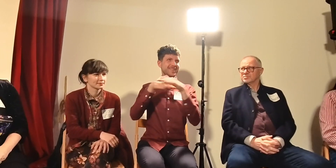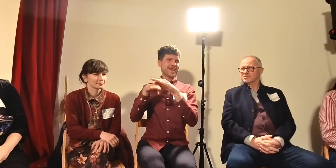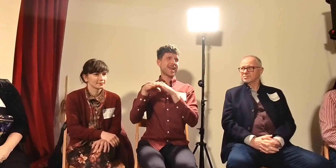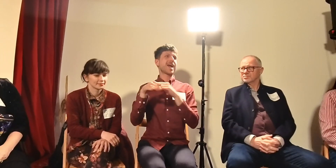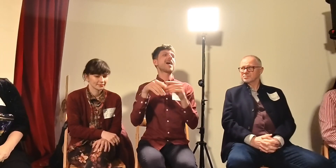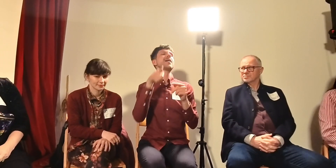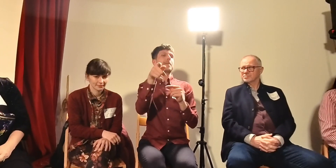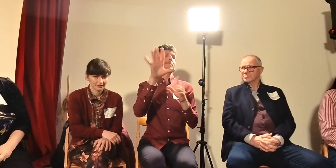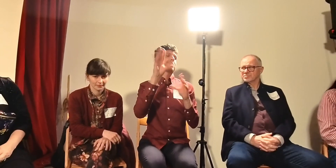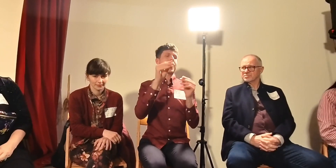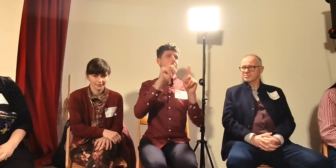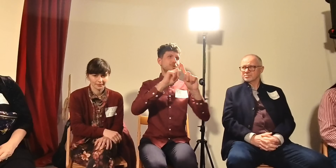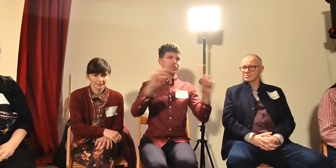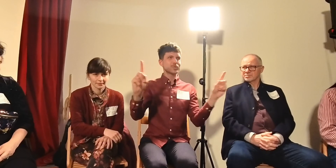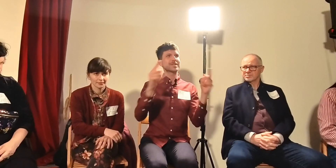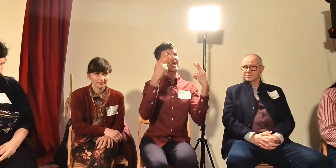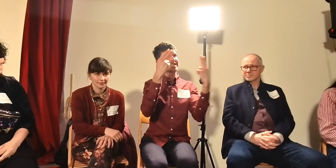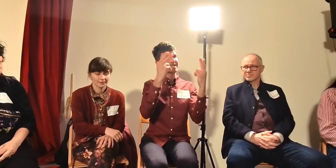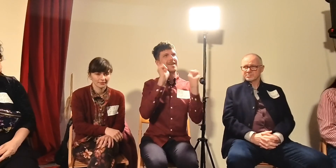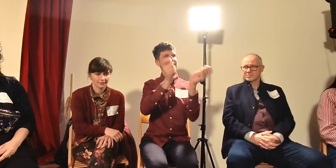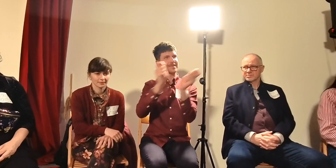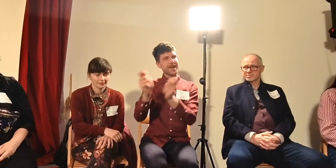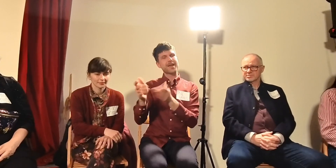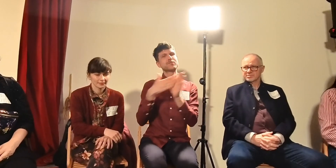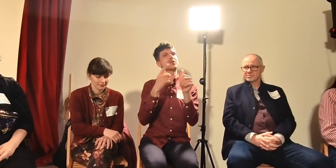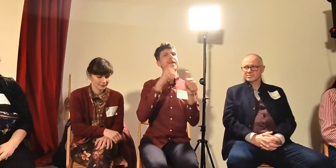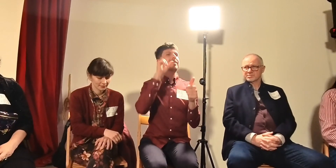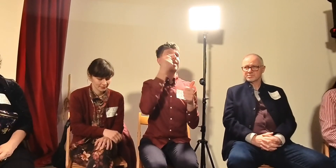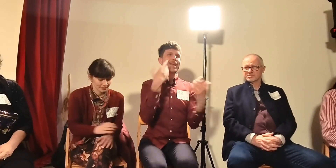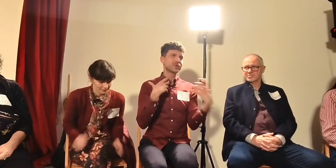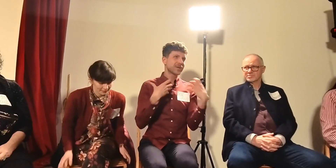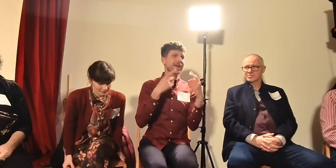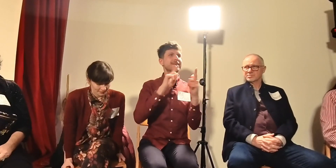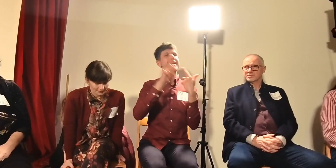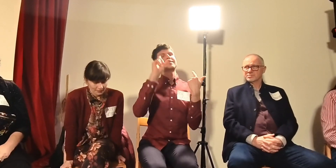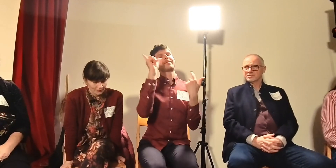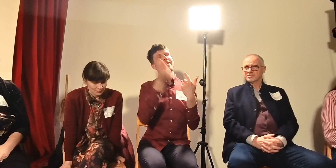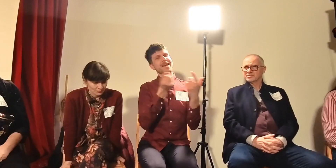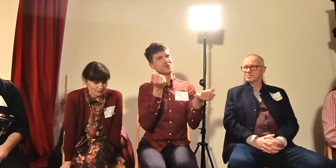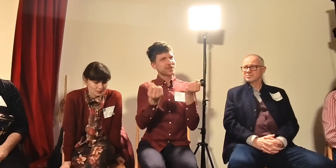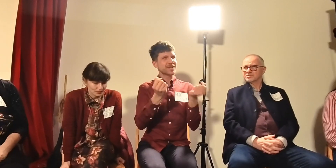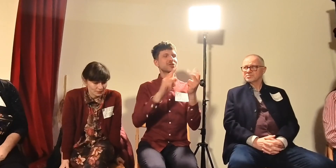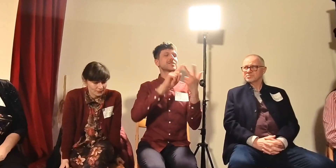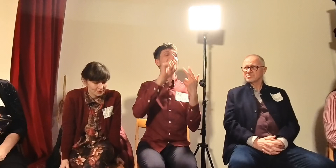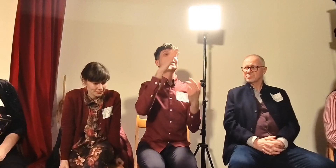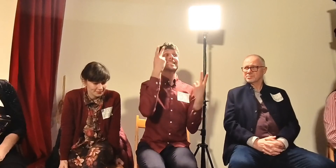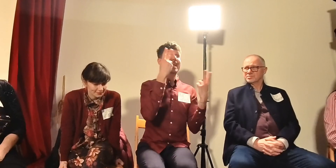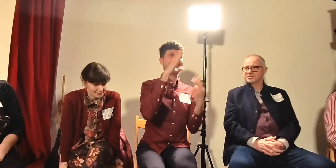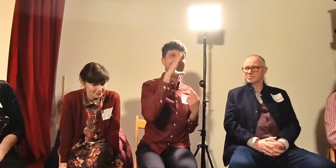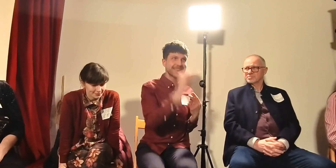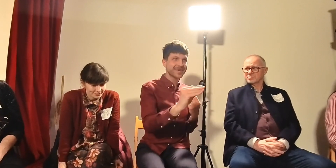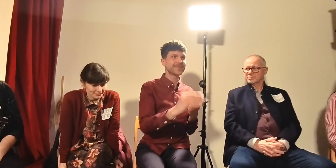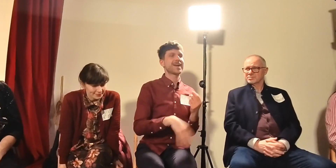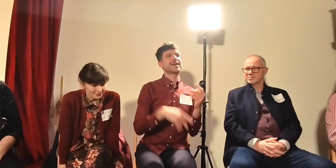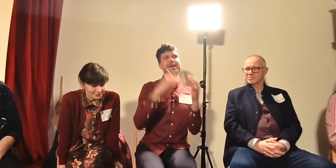od neslyšících pro neslyšící. Jsou tam neslyšící tvůrci, které jsou v různých kategoriích, například nejlepší herec,